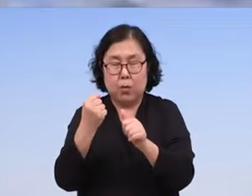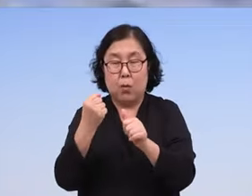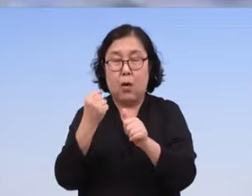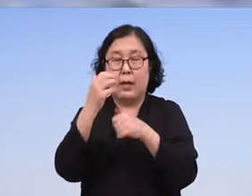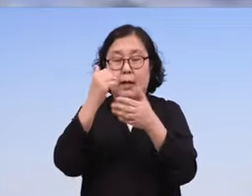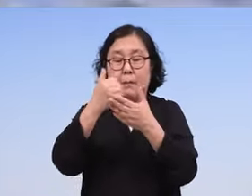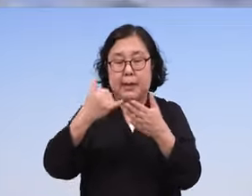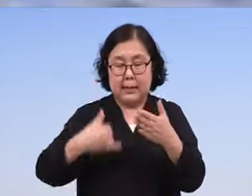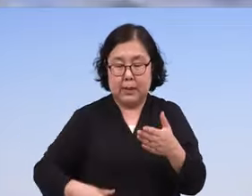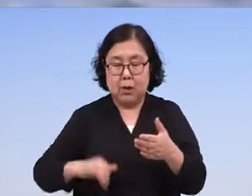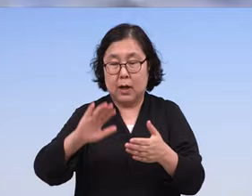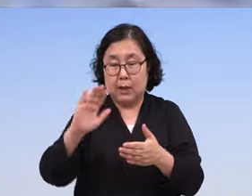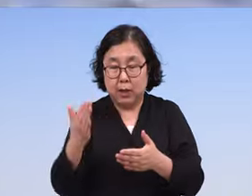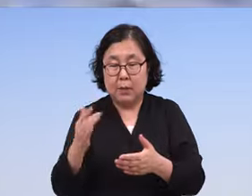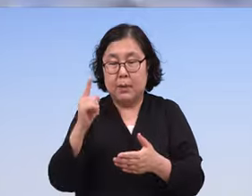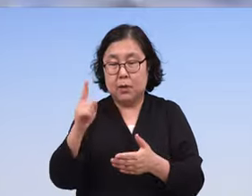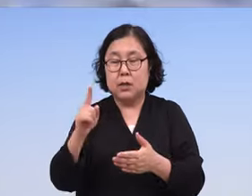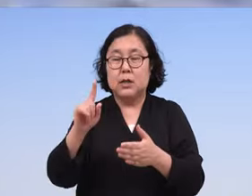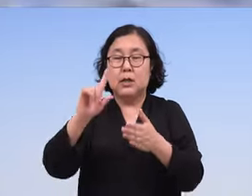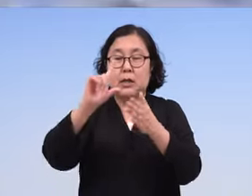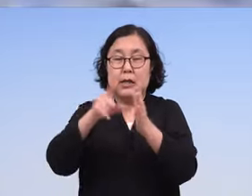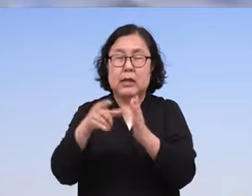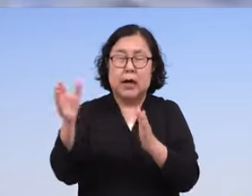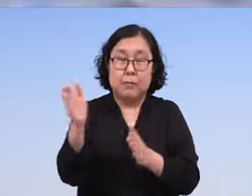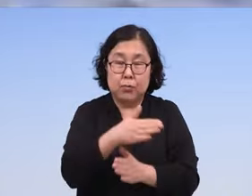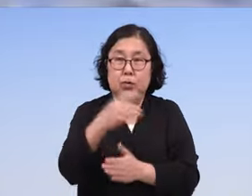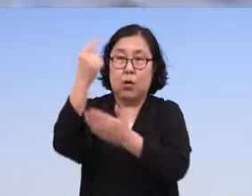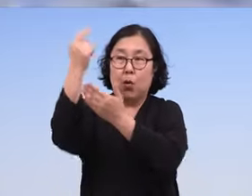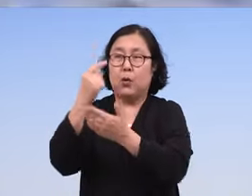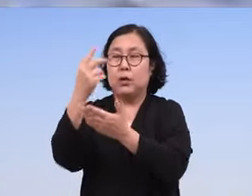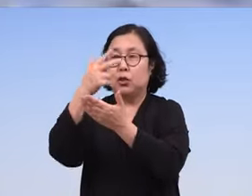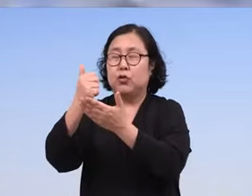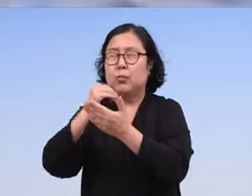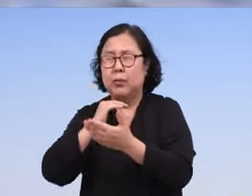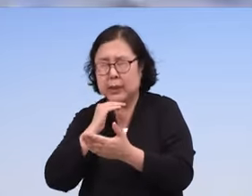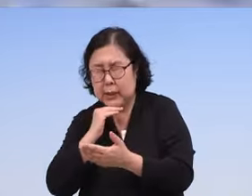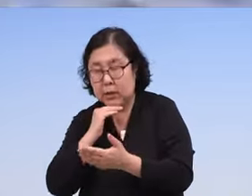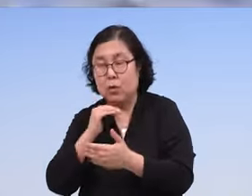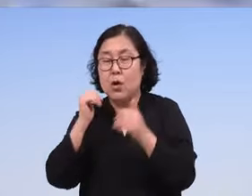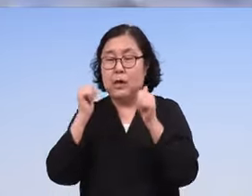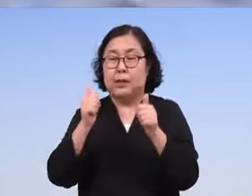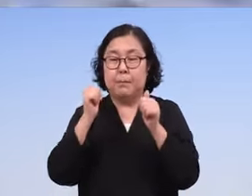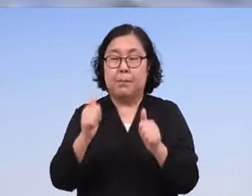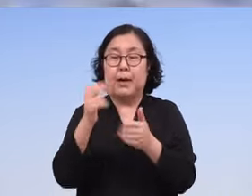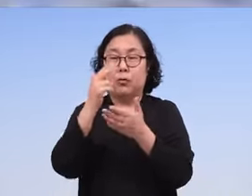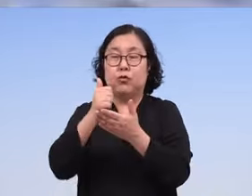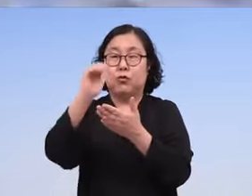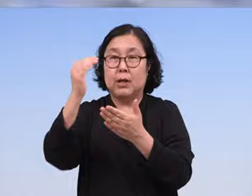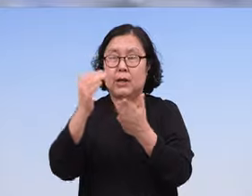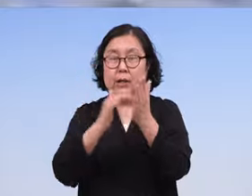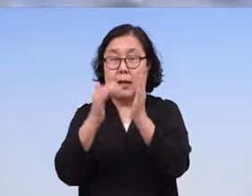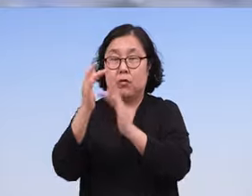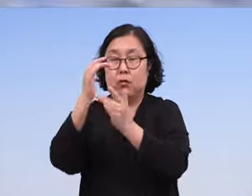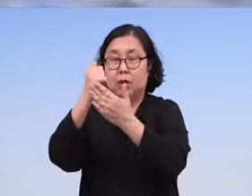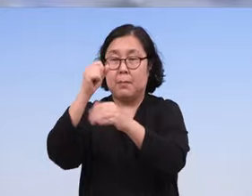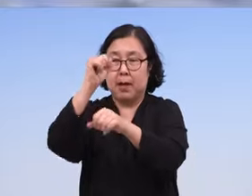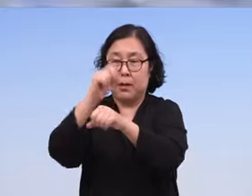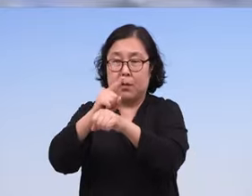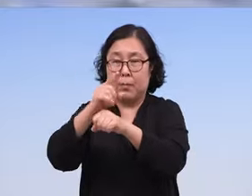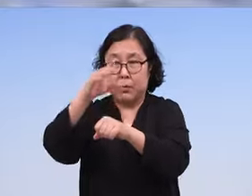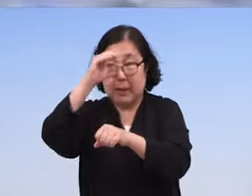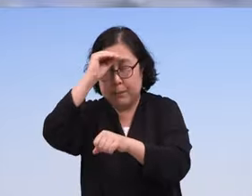그 순간부터 꿈 넘어 꿈을 꾸는 거예요. 오실 주님을 기다리며 심판주 되실 그 주님의